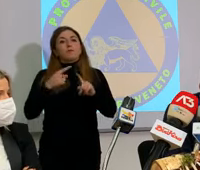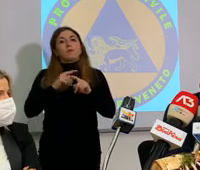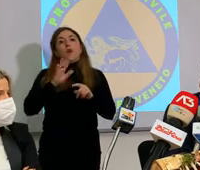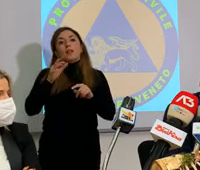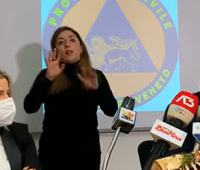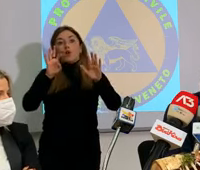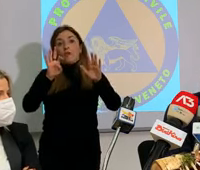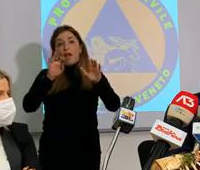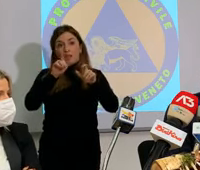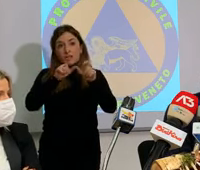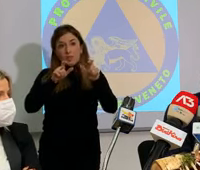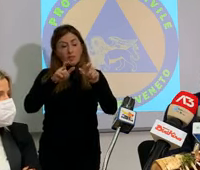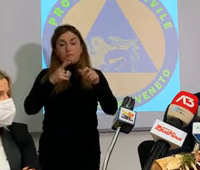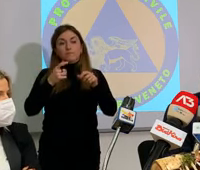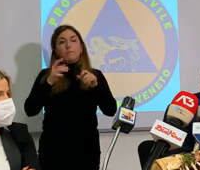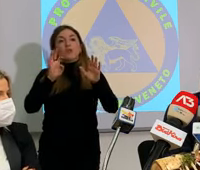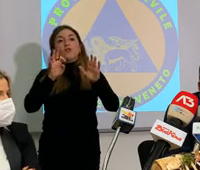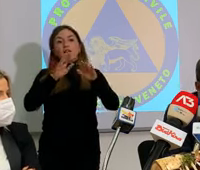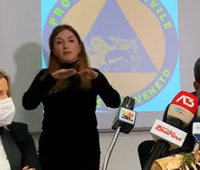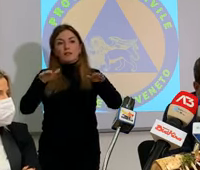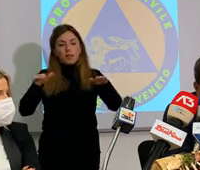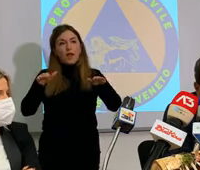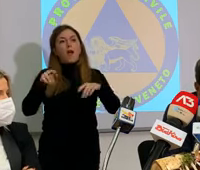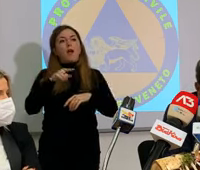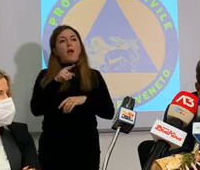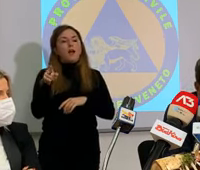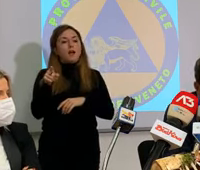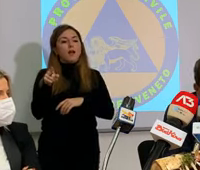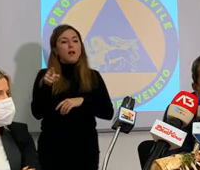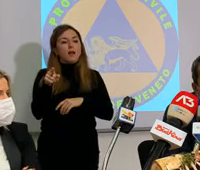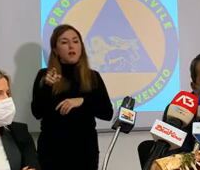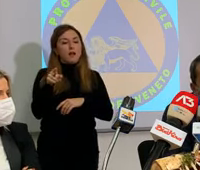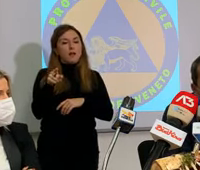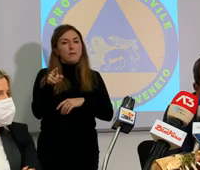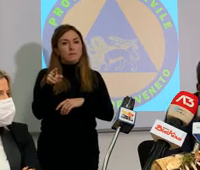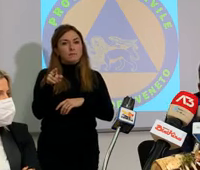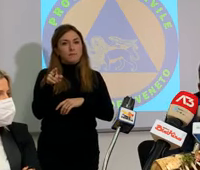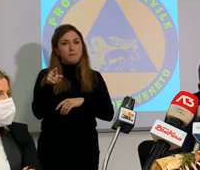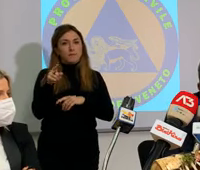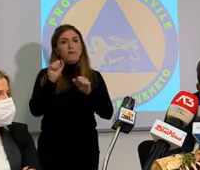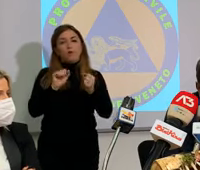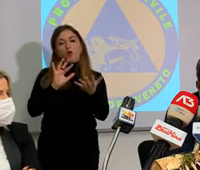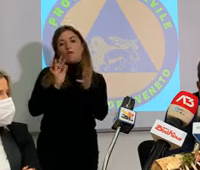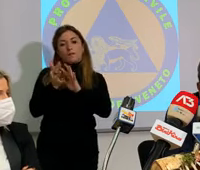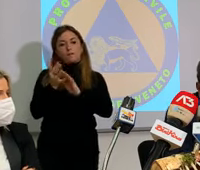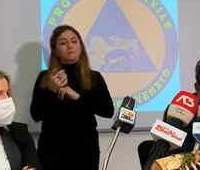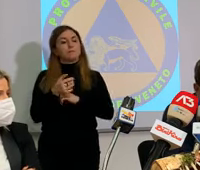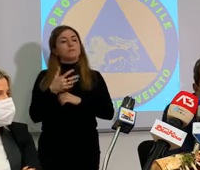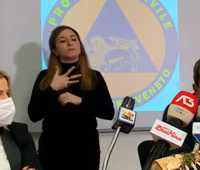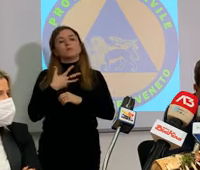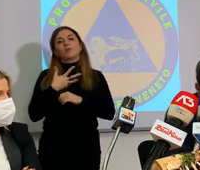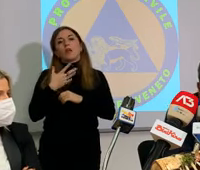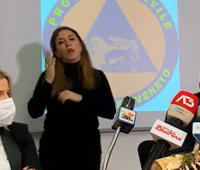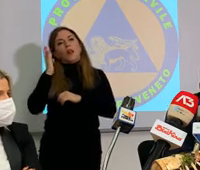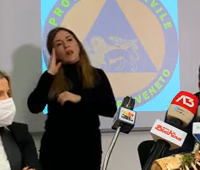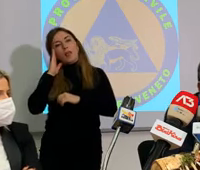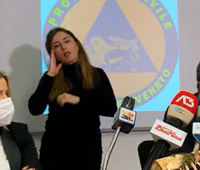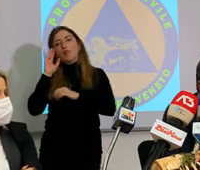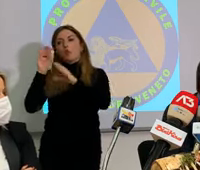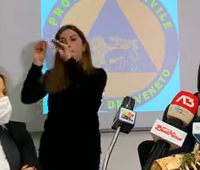90 che sono si chiamano i convertibili cosa vuol dire che i letti in questo caso stanno in un magazzino con tutto il materiale relativo